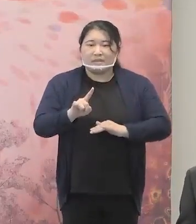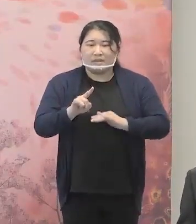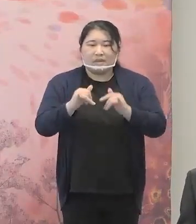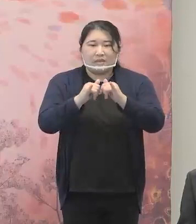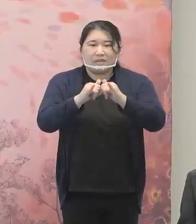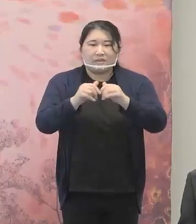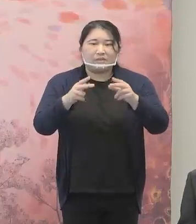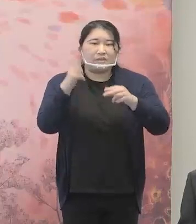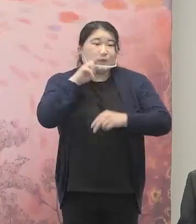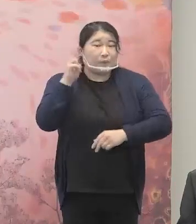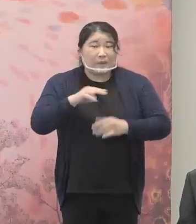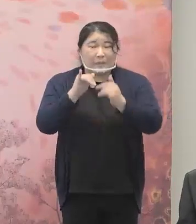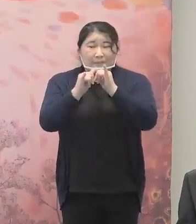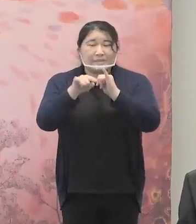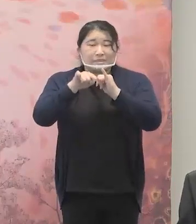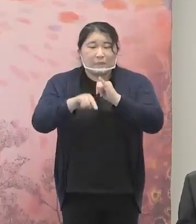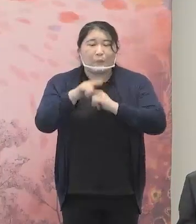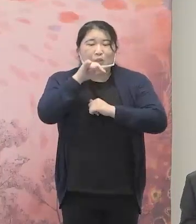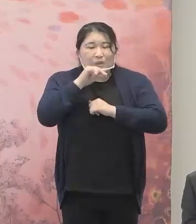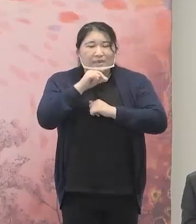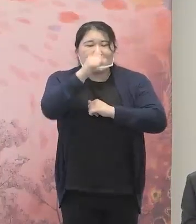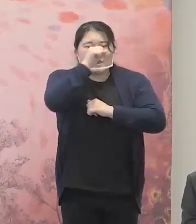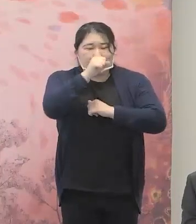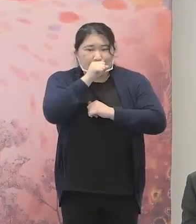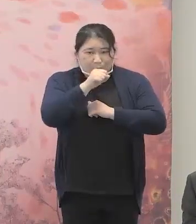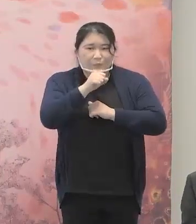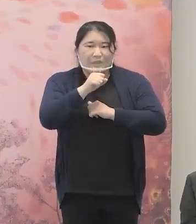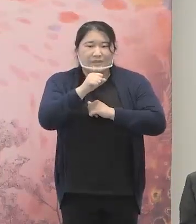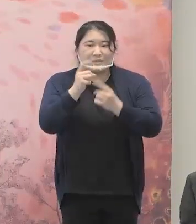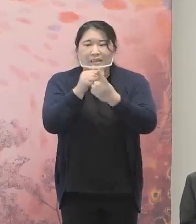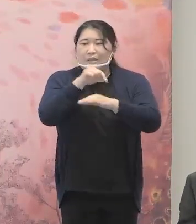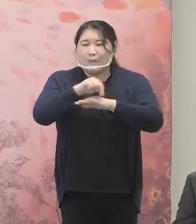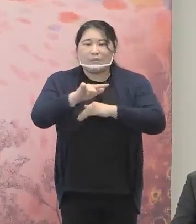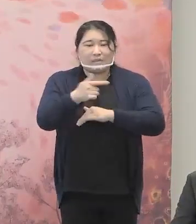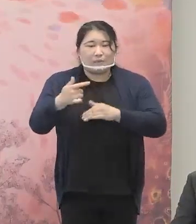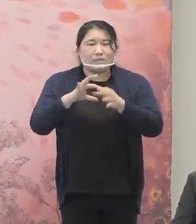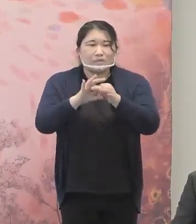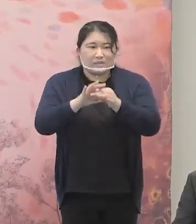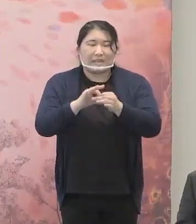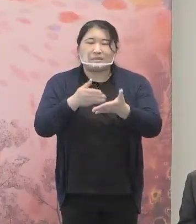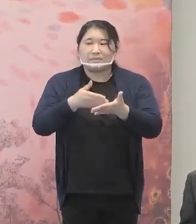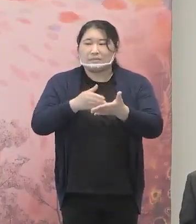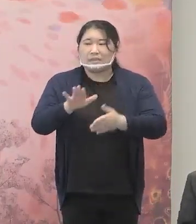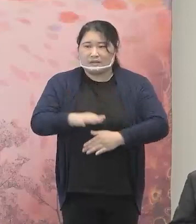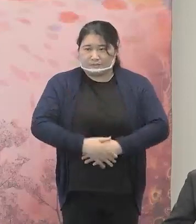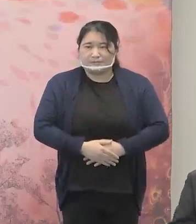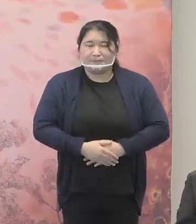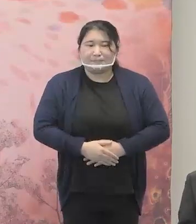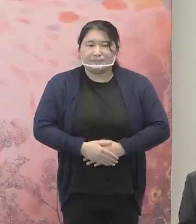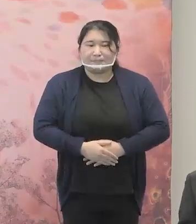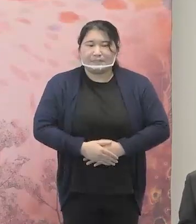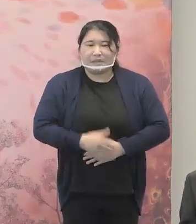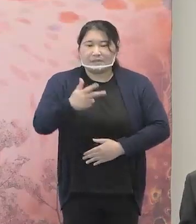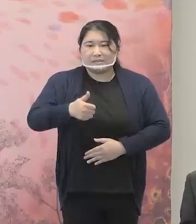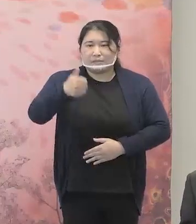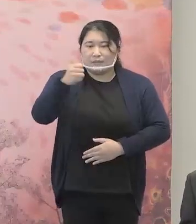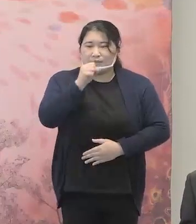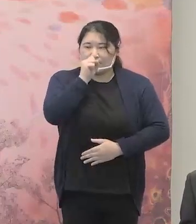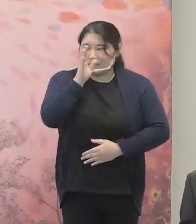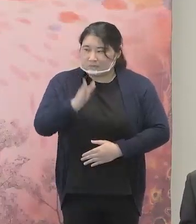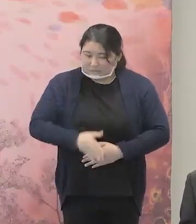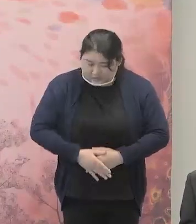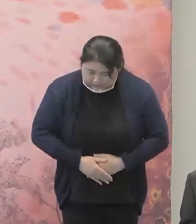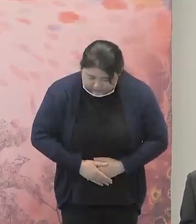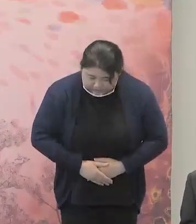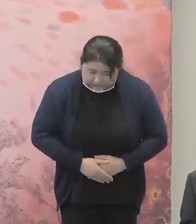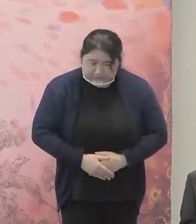で発生した鳥インフルエンザ対応等への職員派遣についてほかとなってございます。それでは案件につきまして小野寺市長よりご説明い